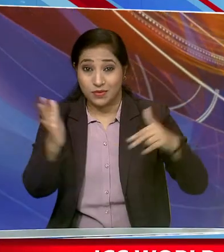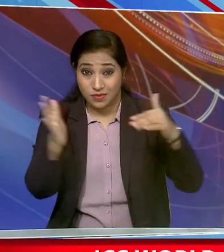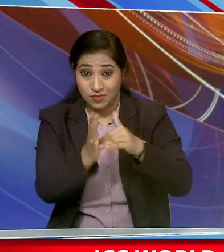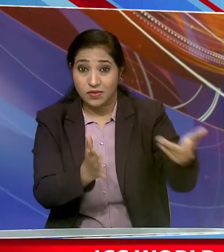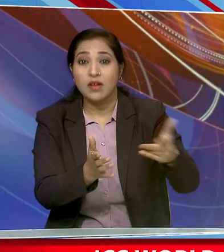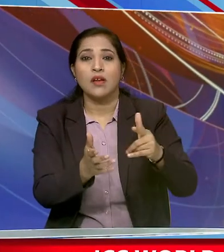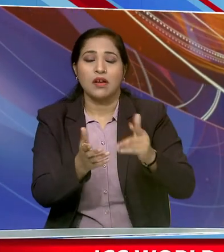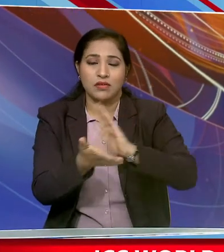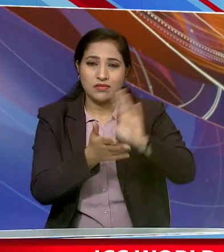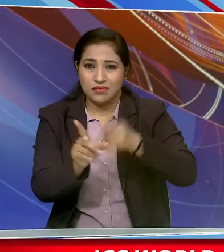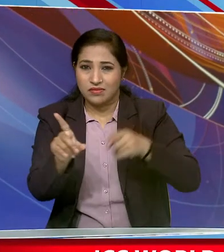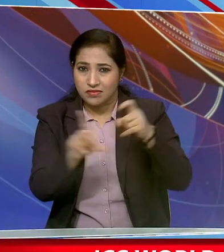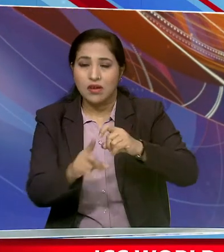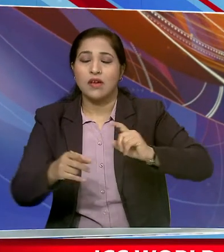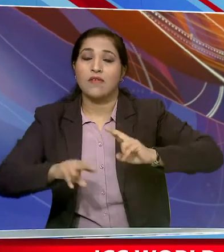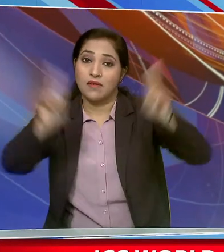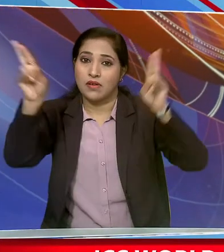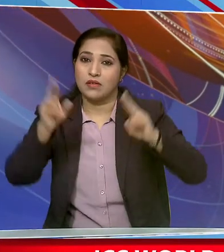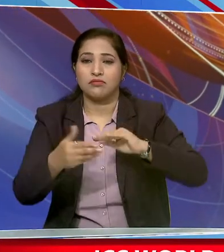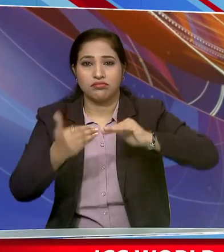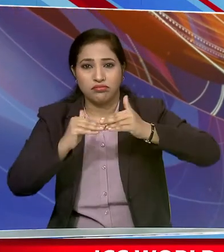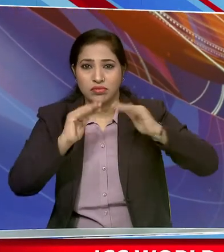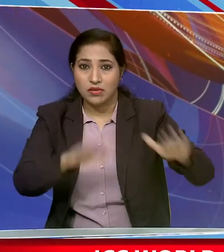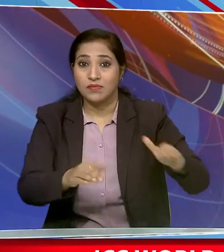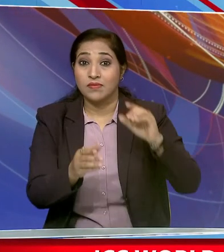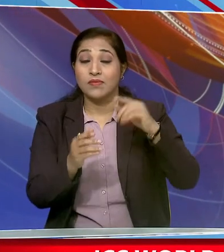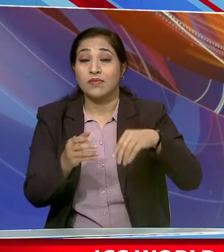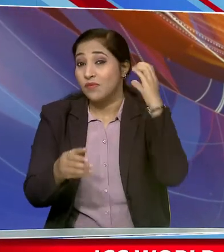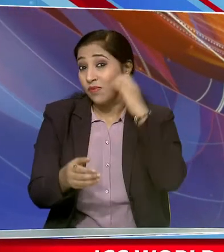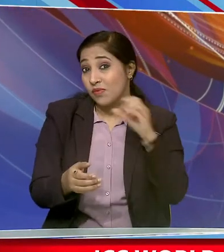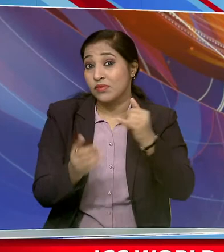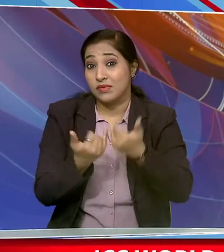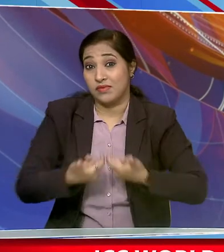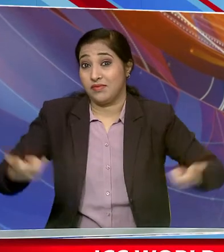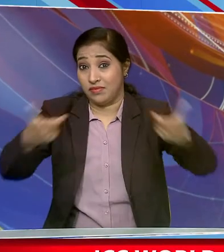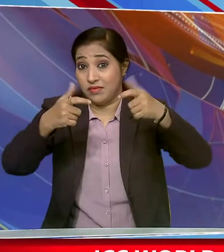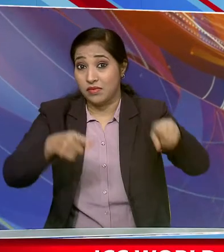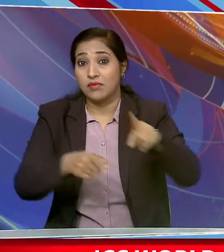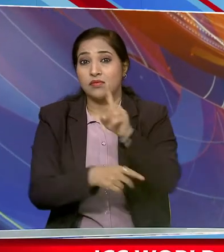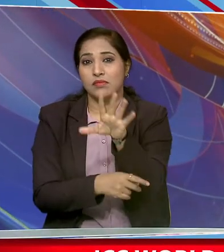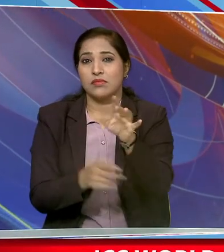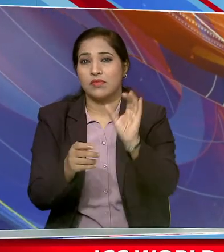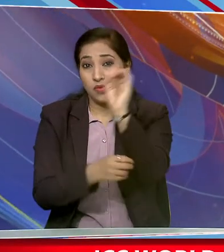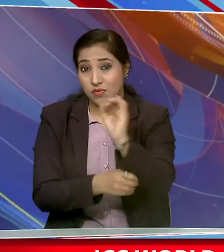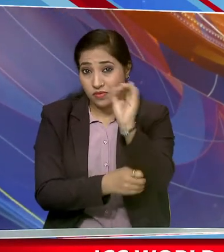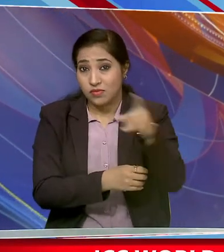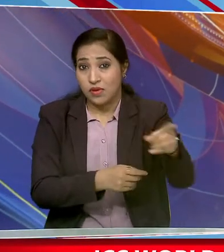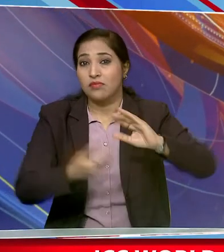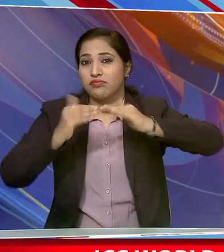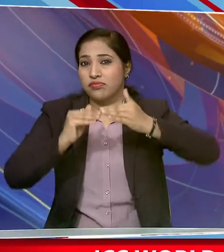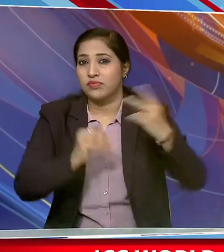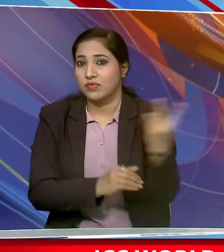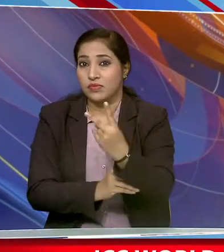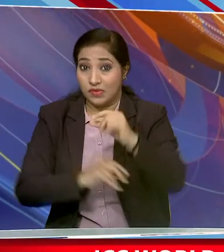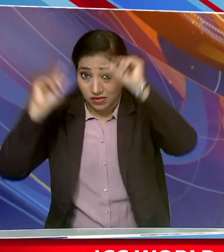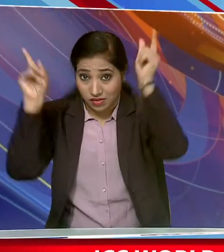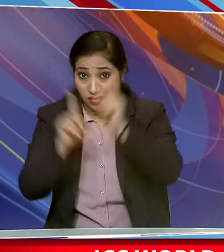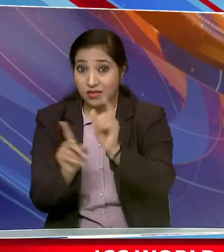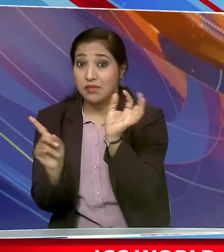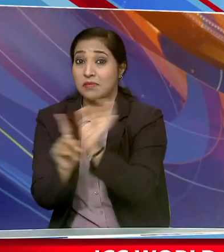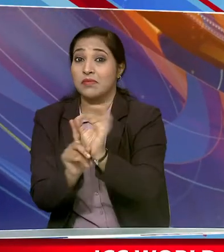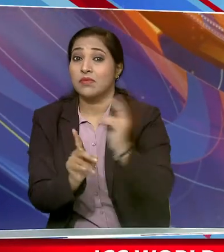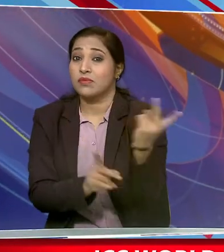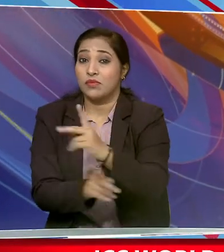में खेला जाएगा फाइनल। अहमदाबाद के नरेंद्र मोदी स्टेडियम में 15 अक्टूबर को भिड़ेंगे चिर प्रतिद्वंदी भारत और